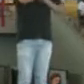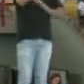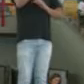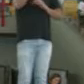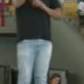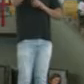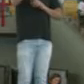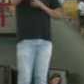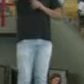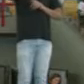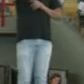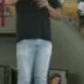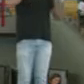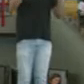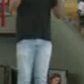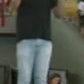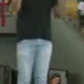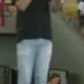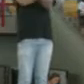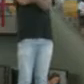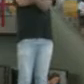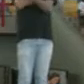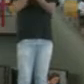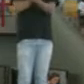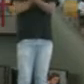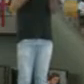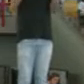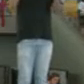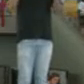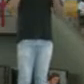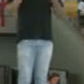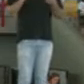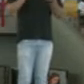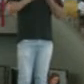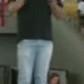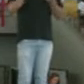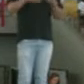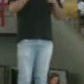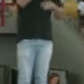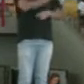21, um fenômeno inverso é evidente. A chegada ao